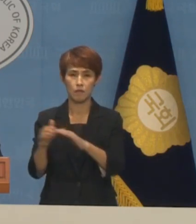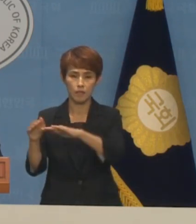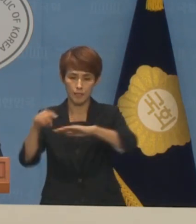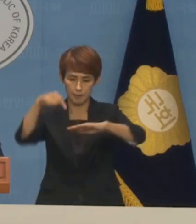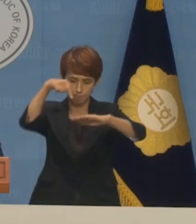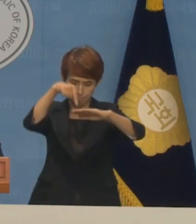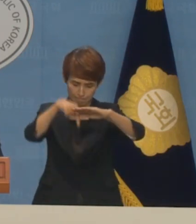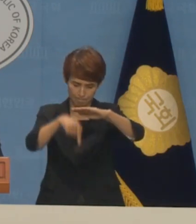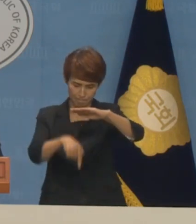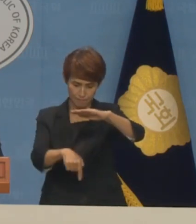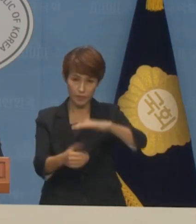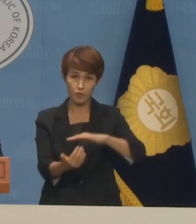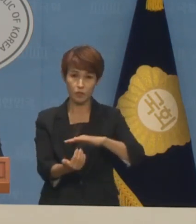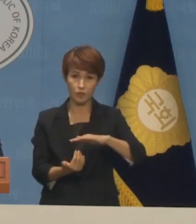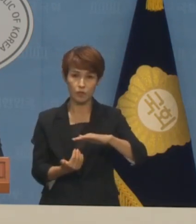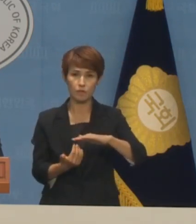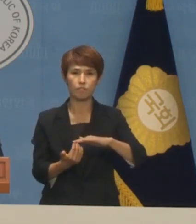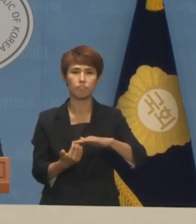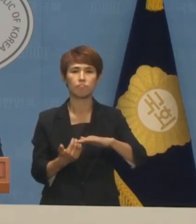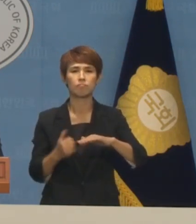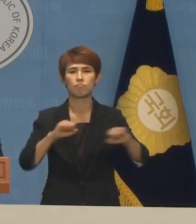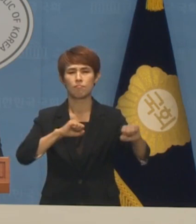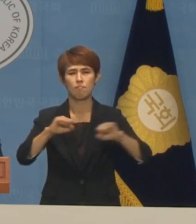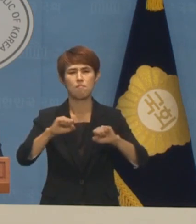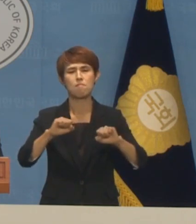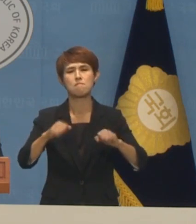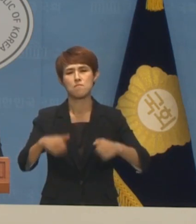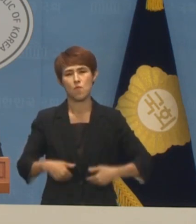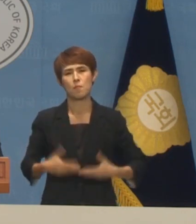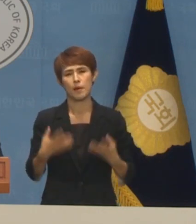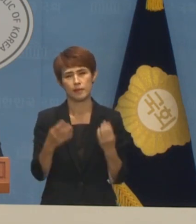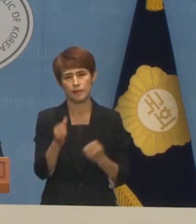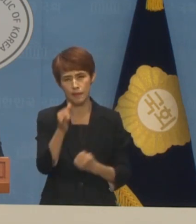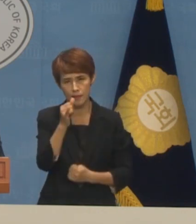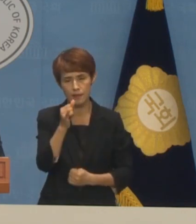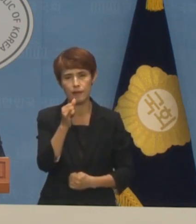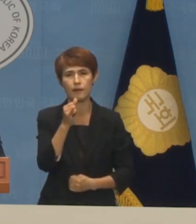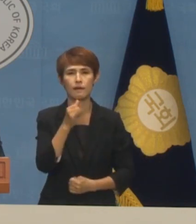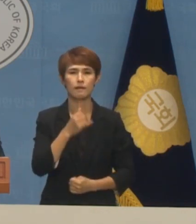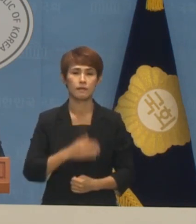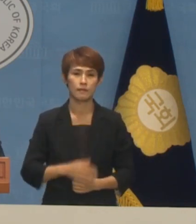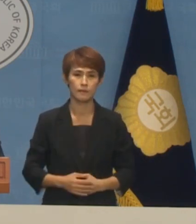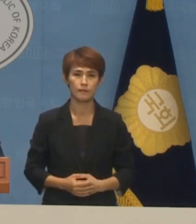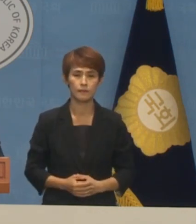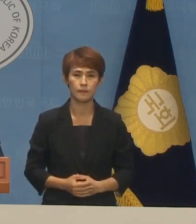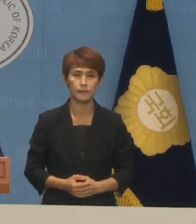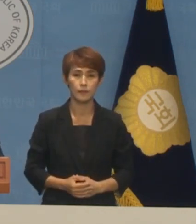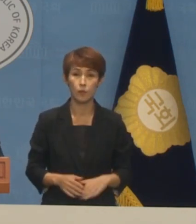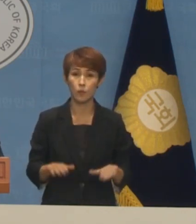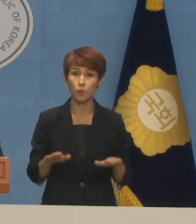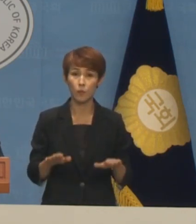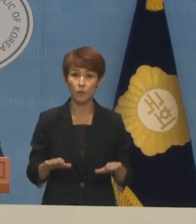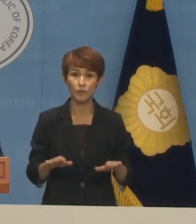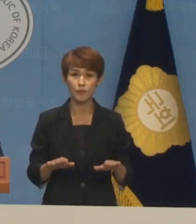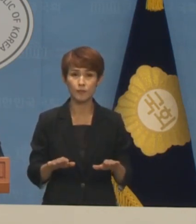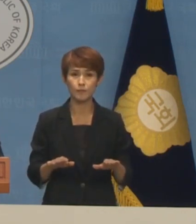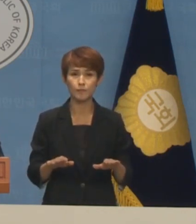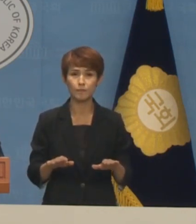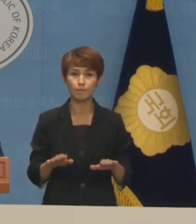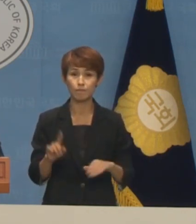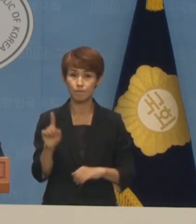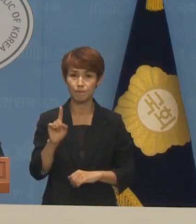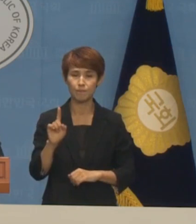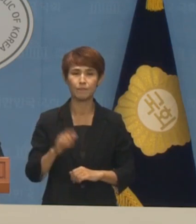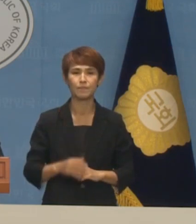할 일들이 상당히 많구나라는 것을 확인하는 자리였습니다. 그래서 오늘 이 자리는 동해 석유 시추 지진